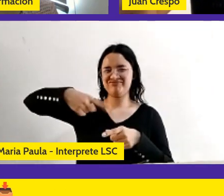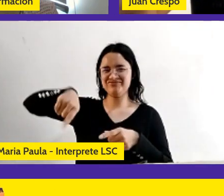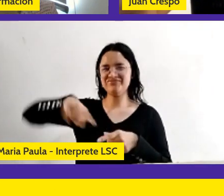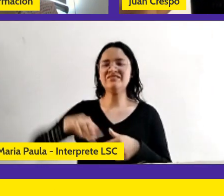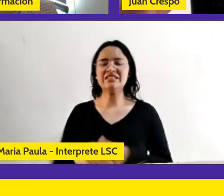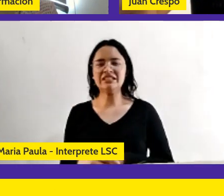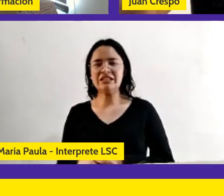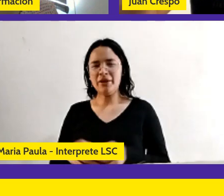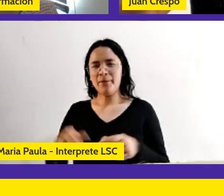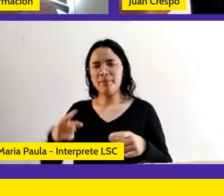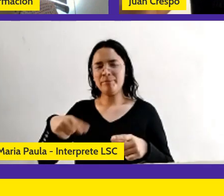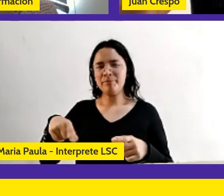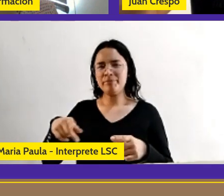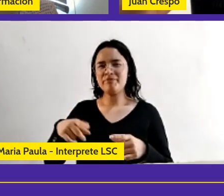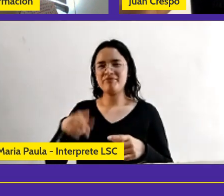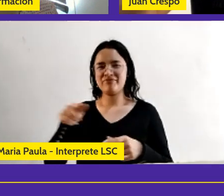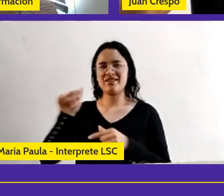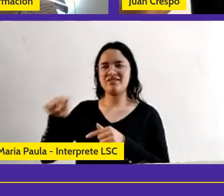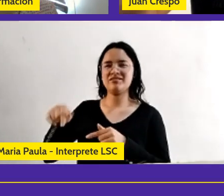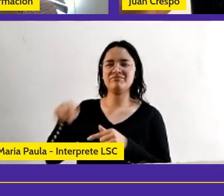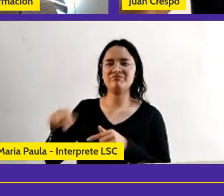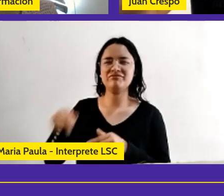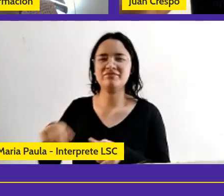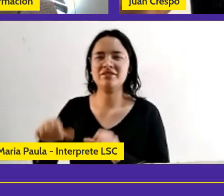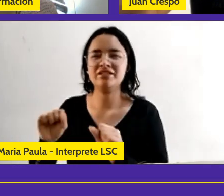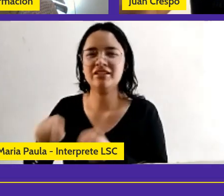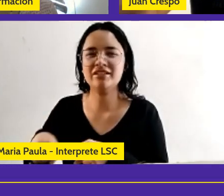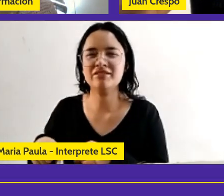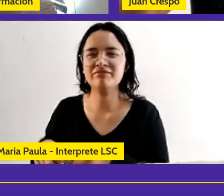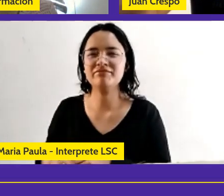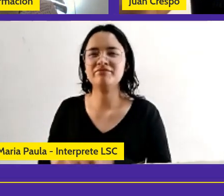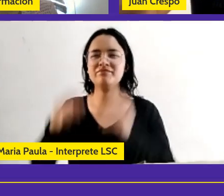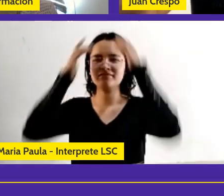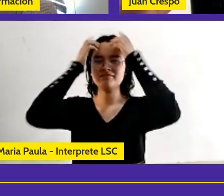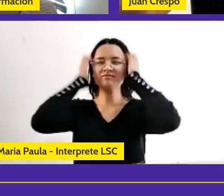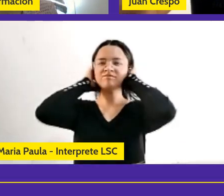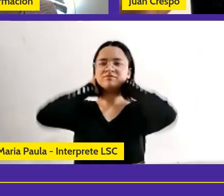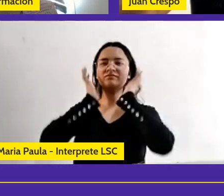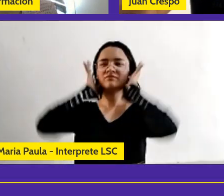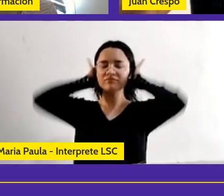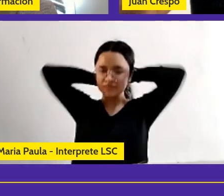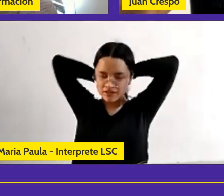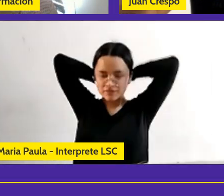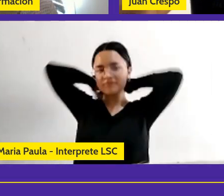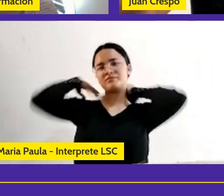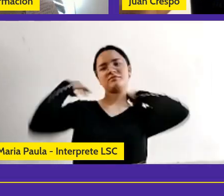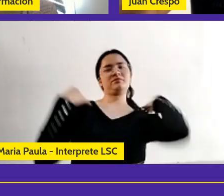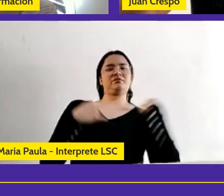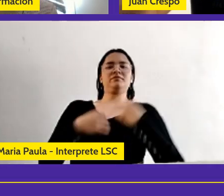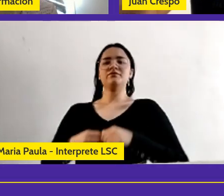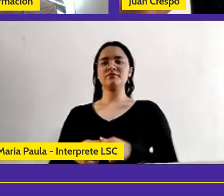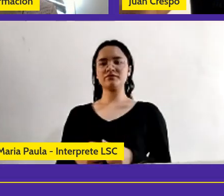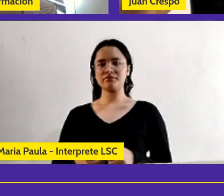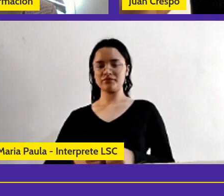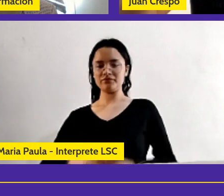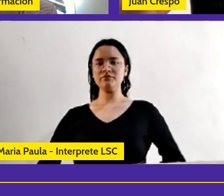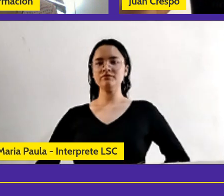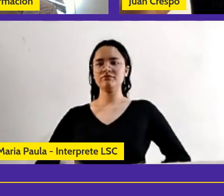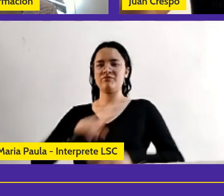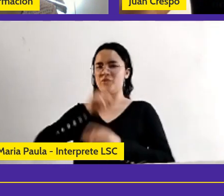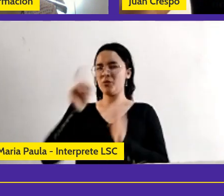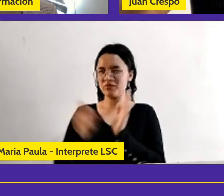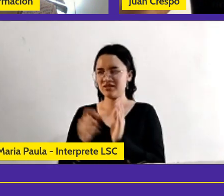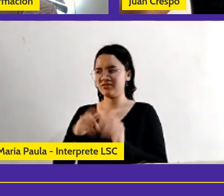para empezar a llevarlo a cabo desde el principio pensando en eso, en esa mira al